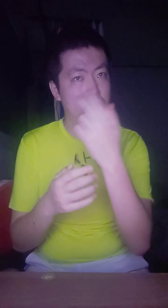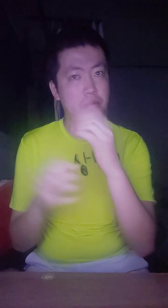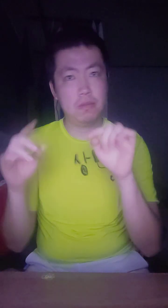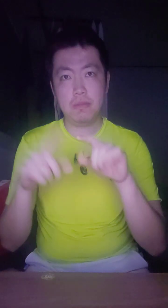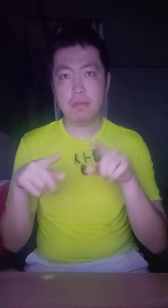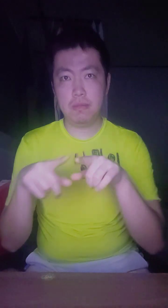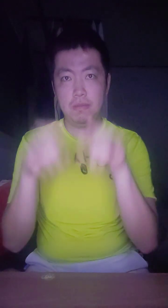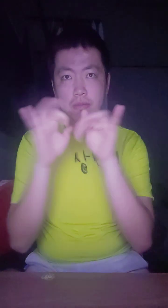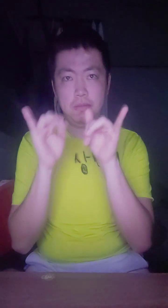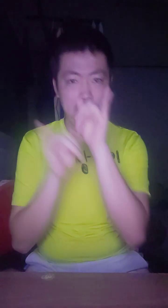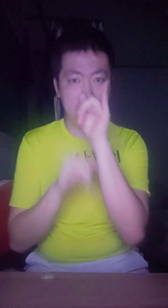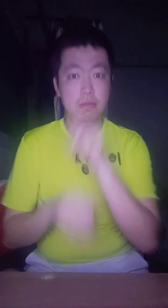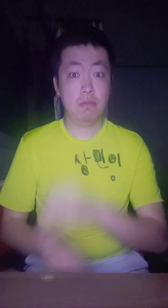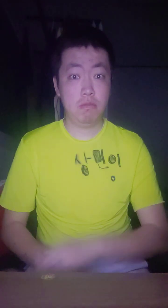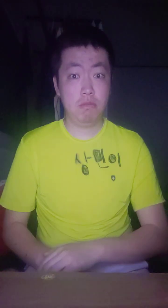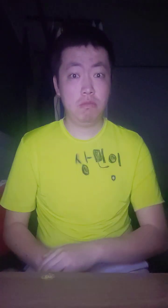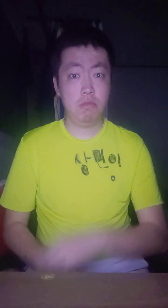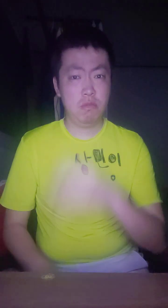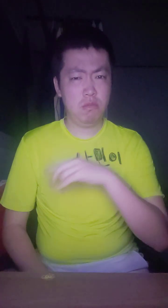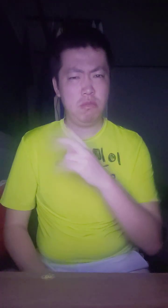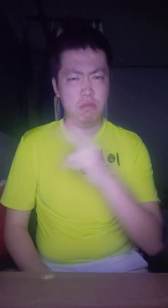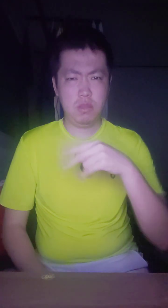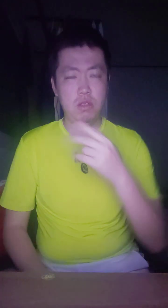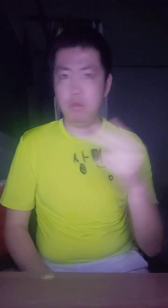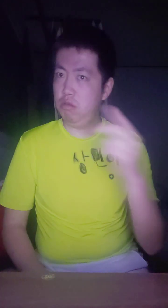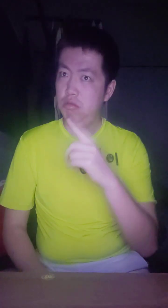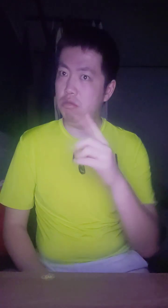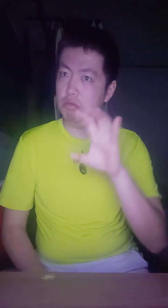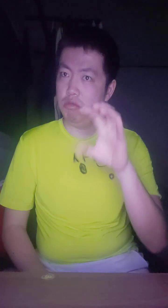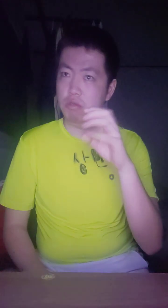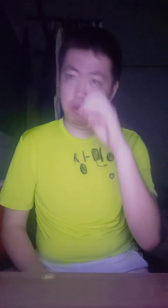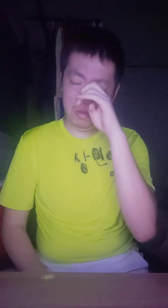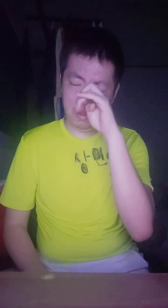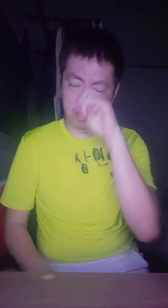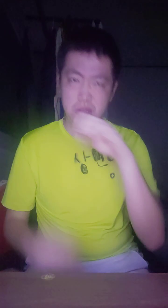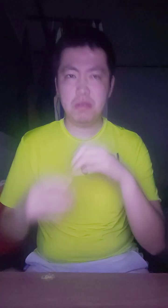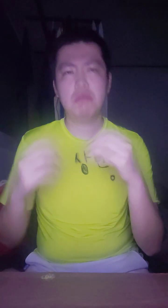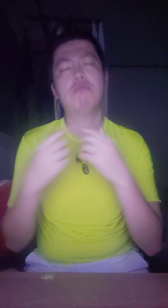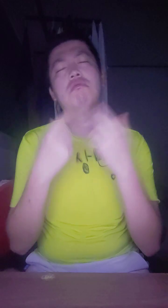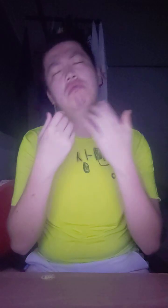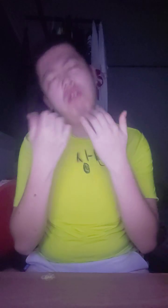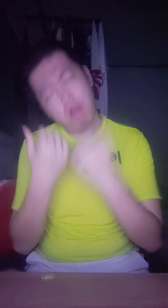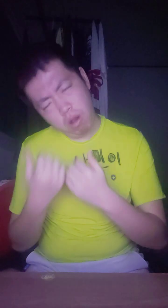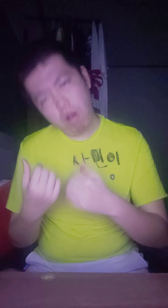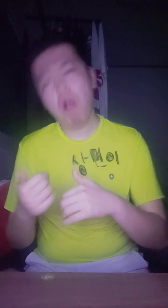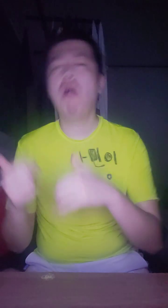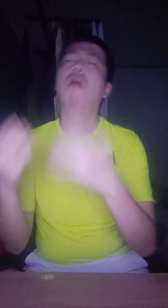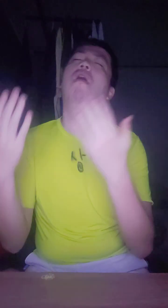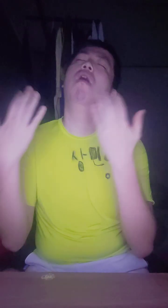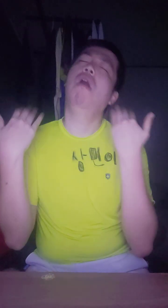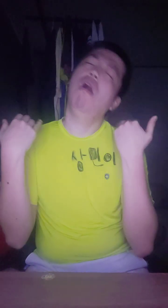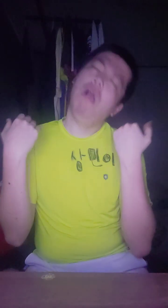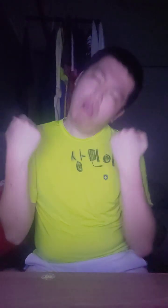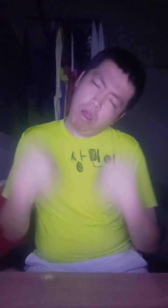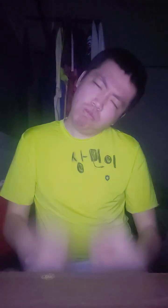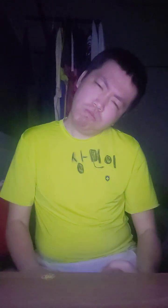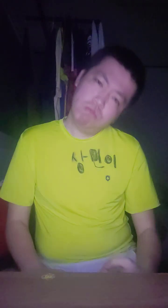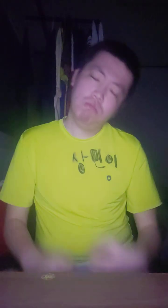겁니다. 이상하다는 생각에 화장실에 들어가 보니 A양이 의식을 잃고 쓰러져 있었다는데요. 자, 그런데